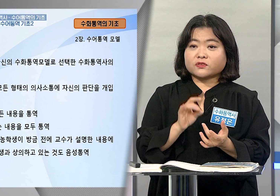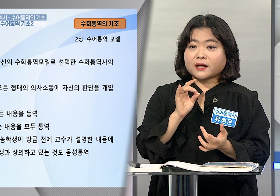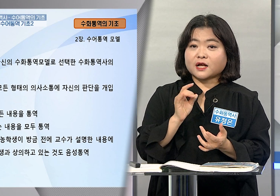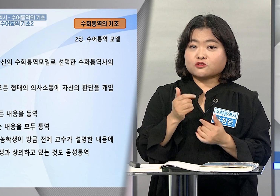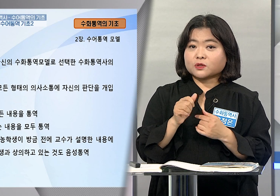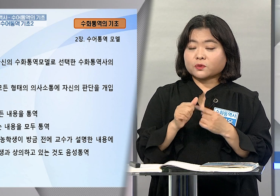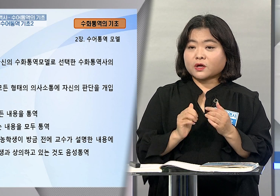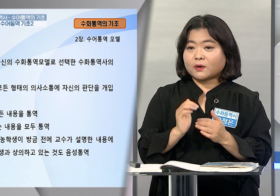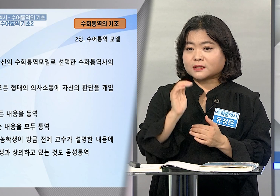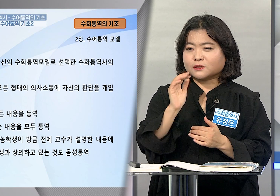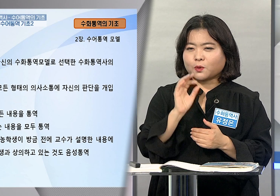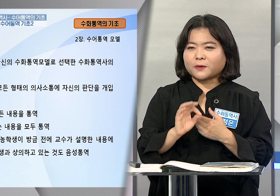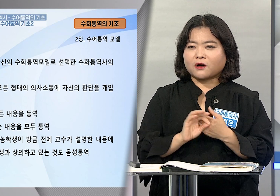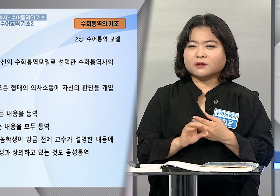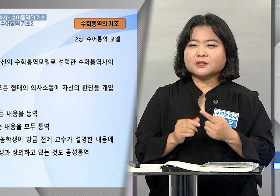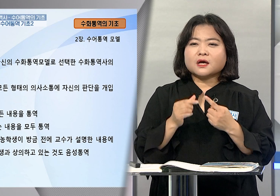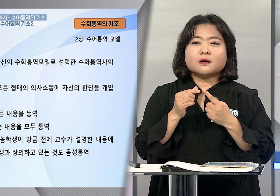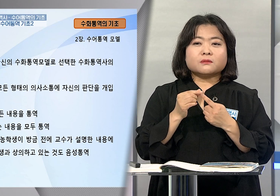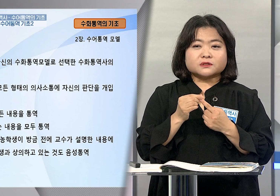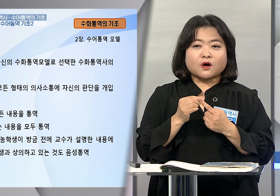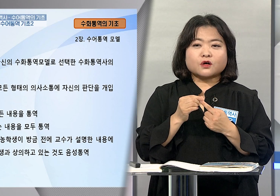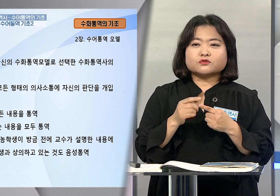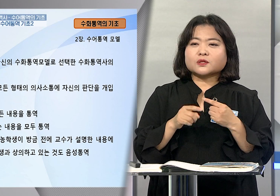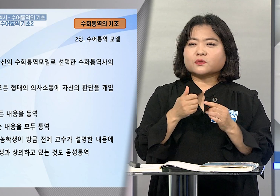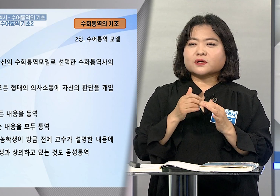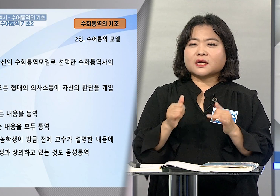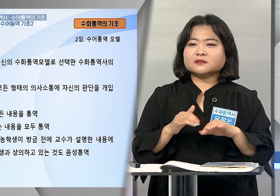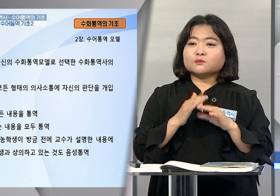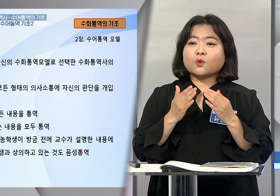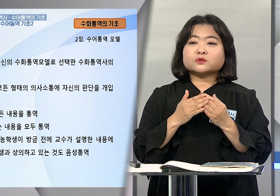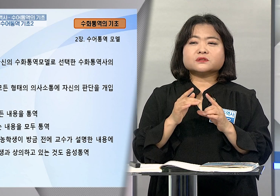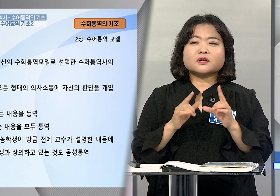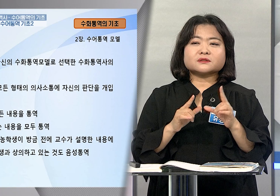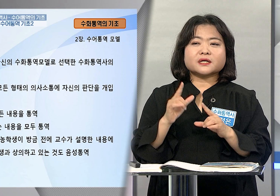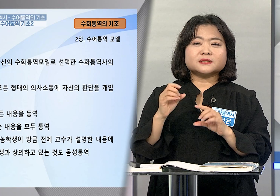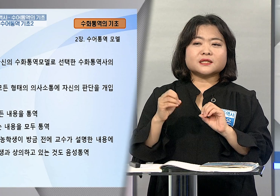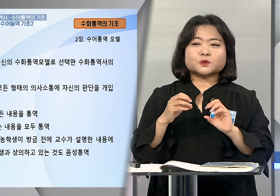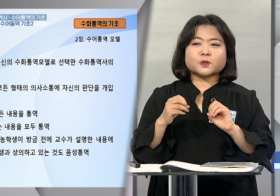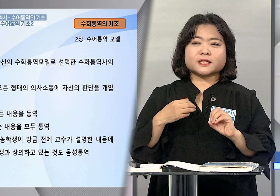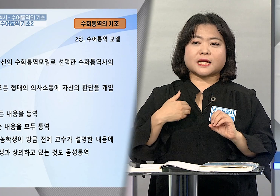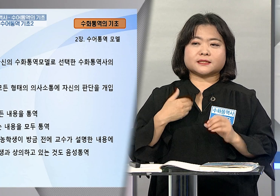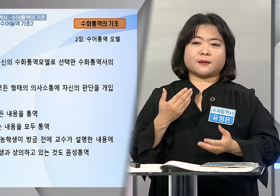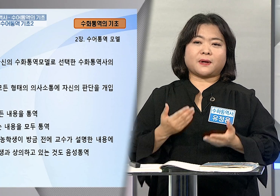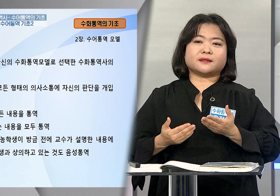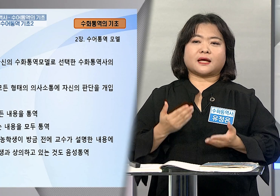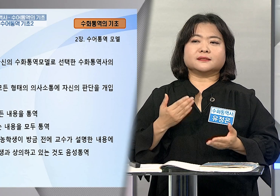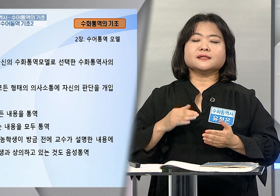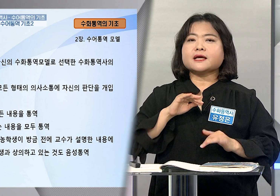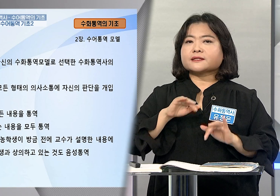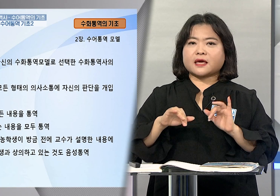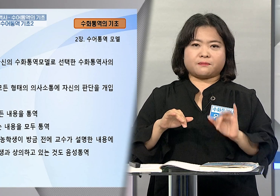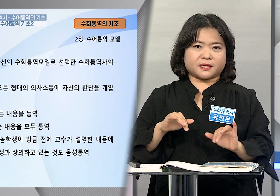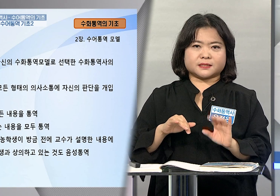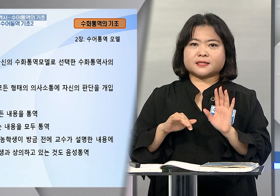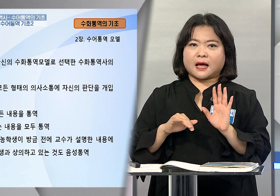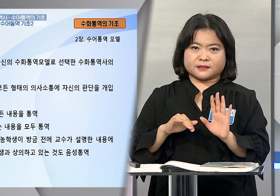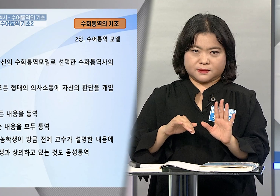선택한 수화통역의 과정을 보면 먼저 수화통역사는 모든 형태의 의사소통에 자신의 판단을 개입하지